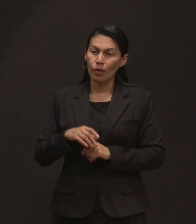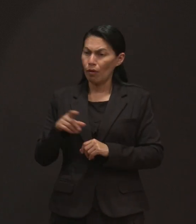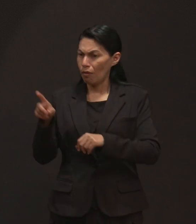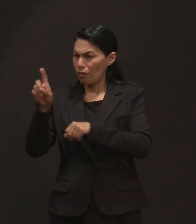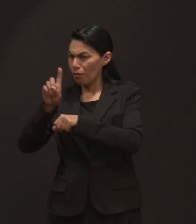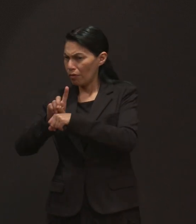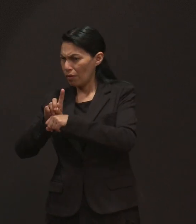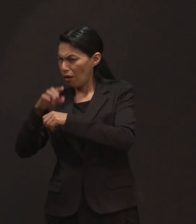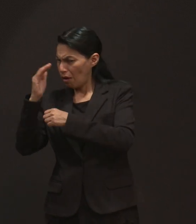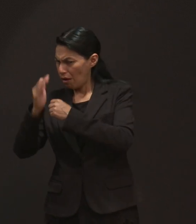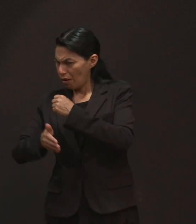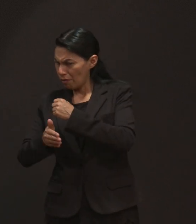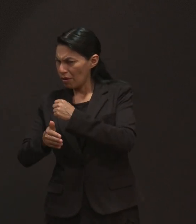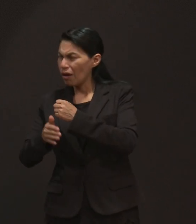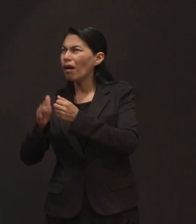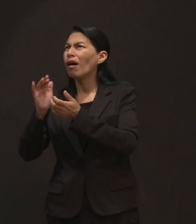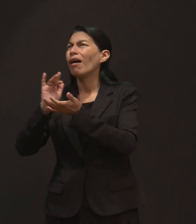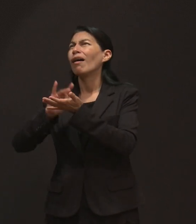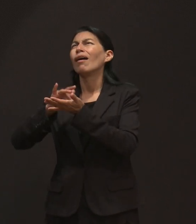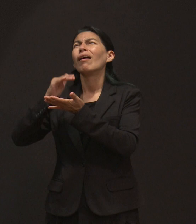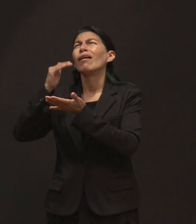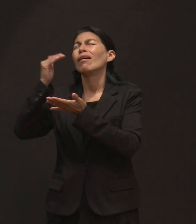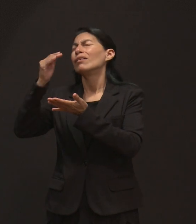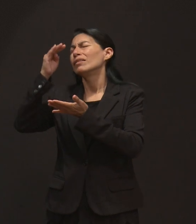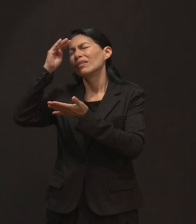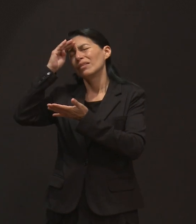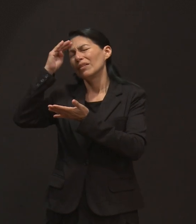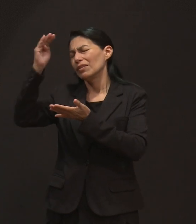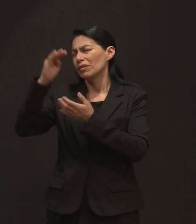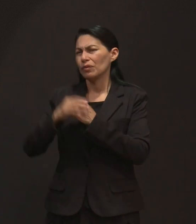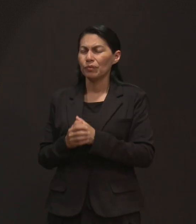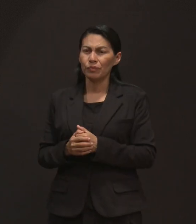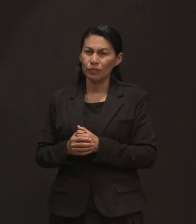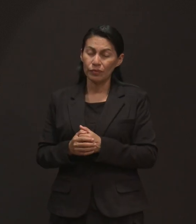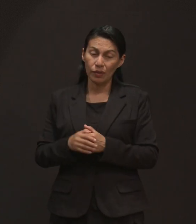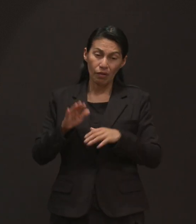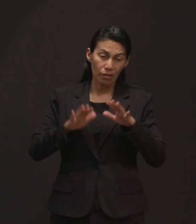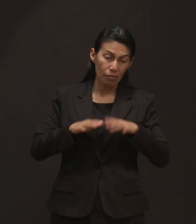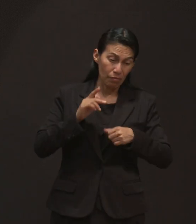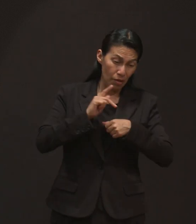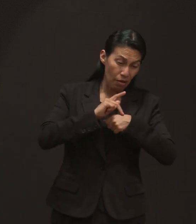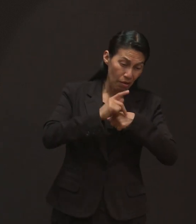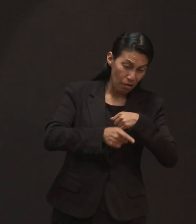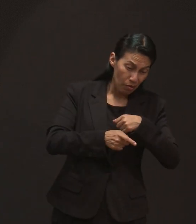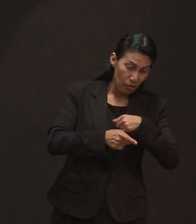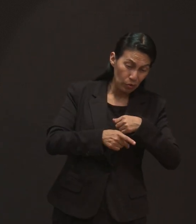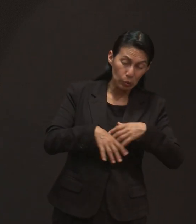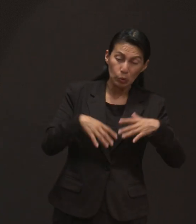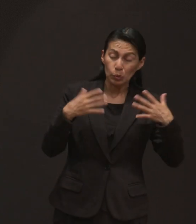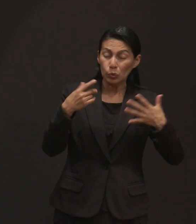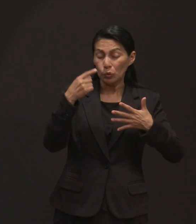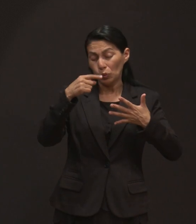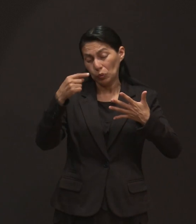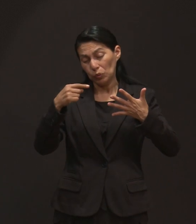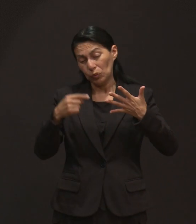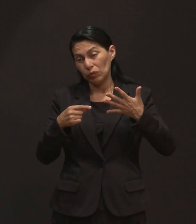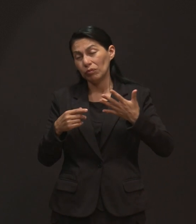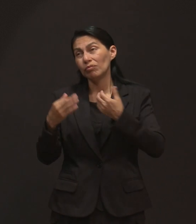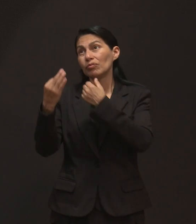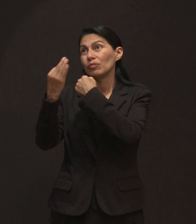Y al final del día agradecerle a Dios porque nos ha librado de tantos peligros, ¿no es cierto?